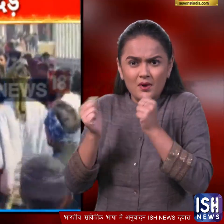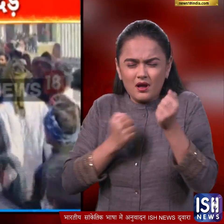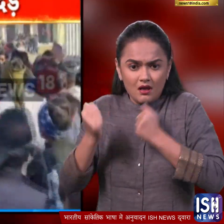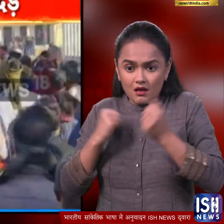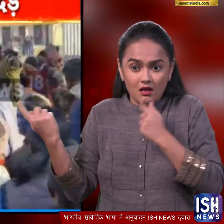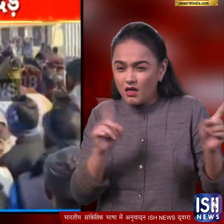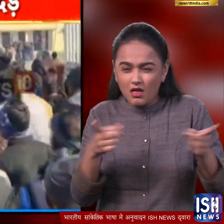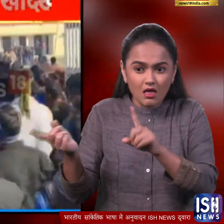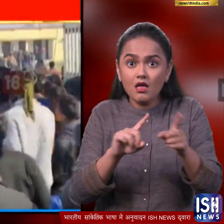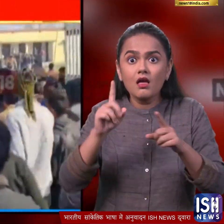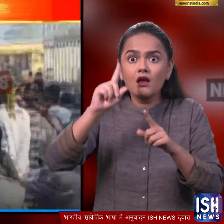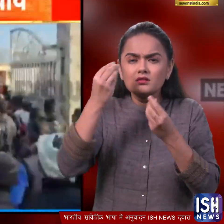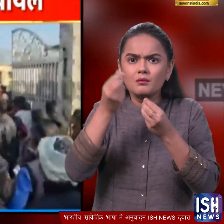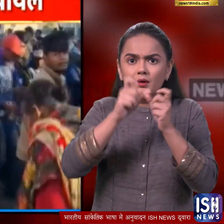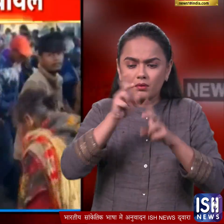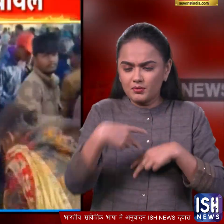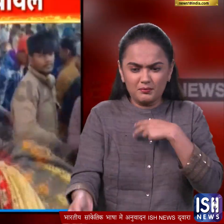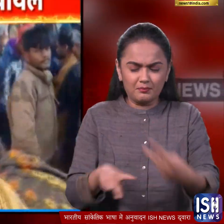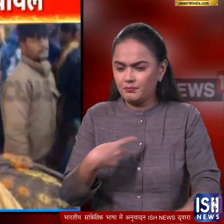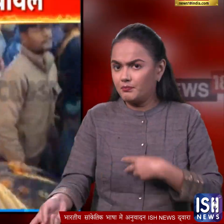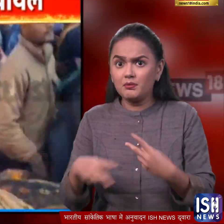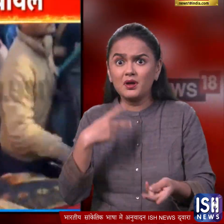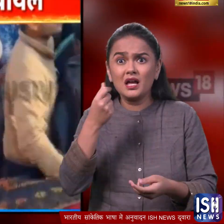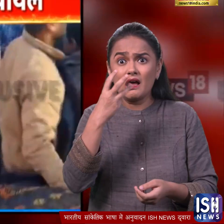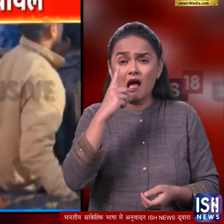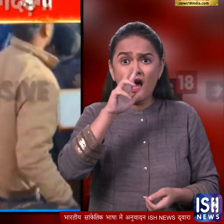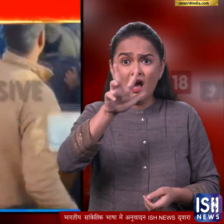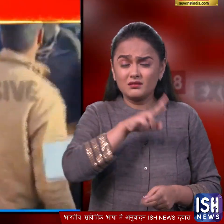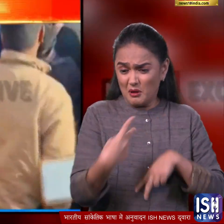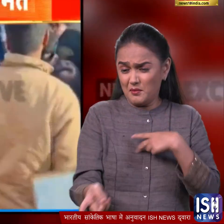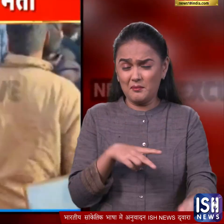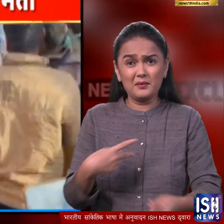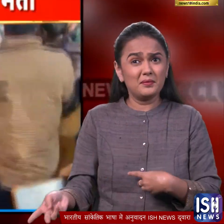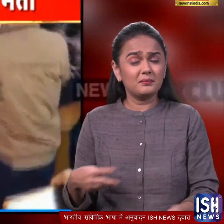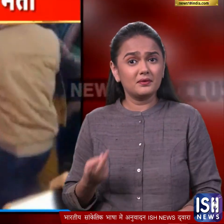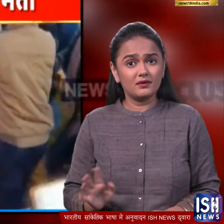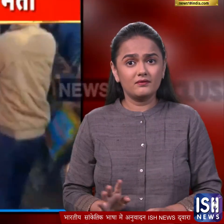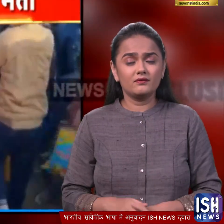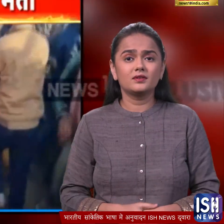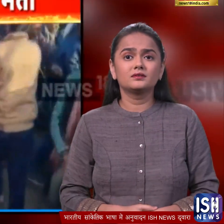में जो भगदड़ मची उसकी चपेट में कई लोग आ गए, जिनमें 8 महिलाएं भी थीं।